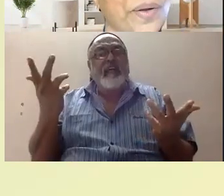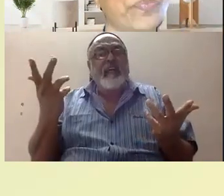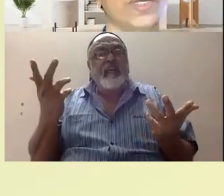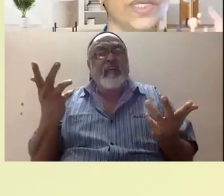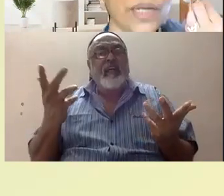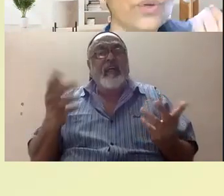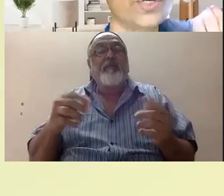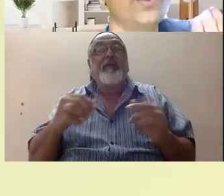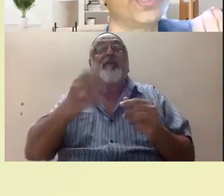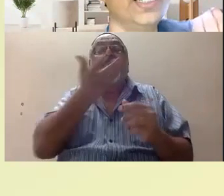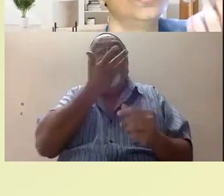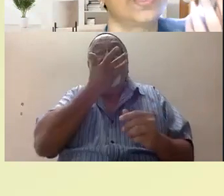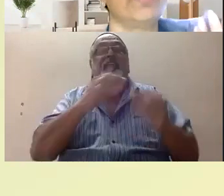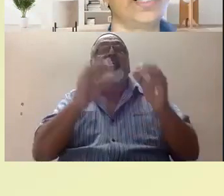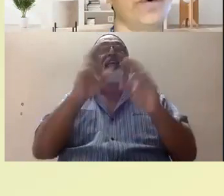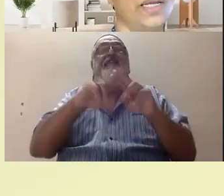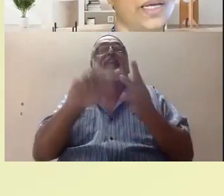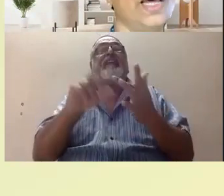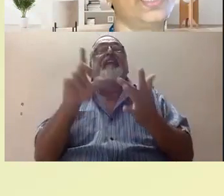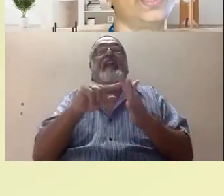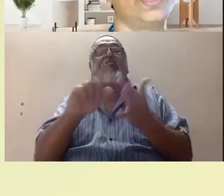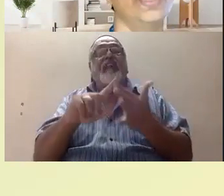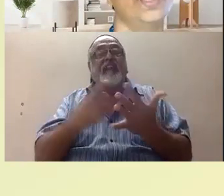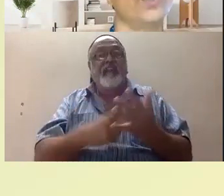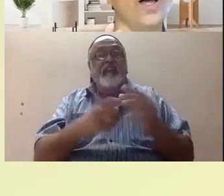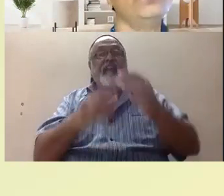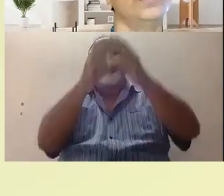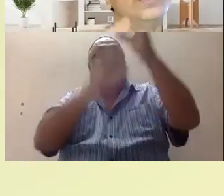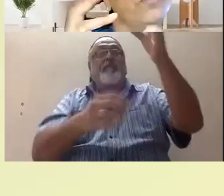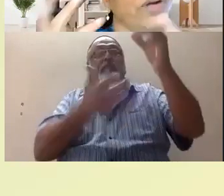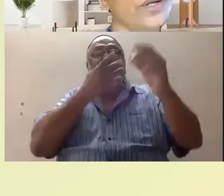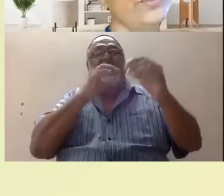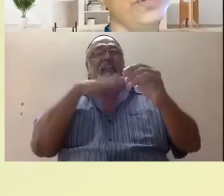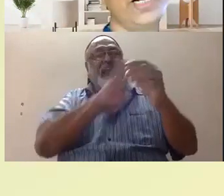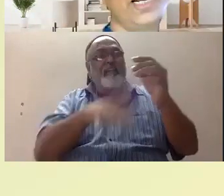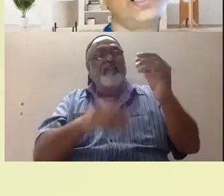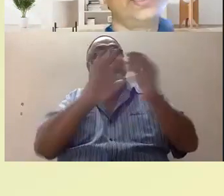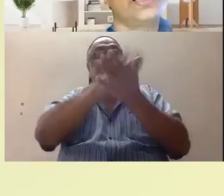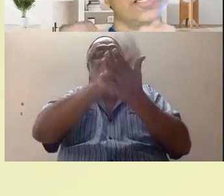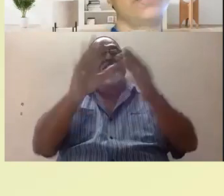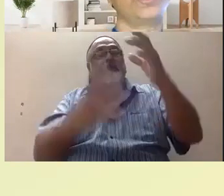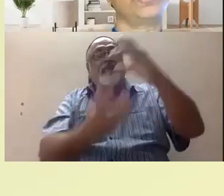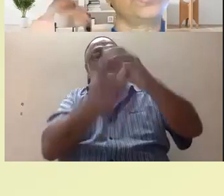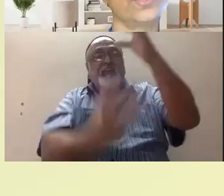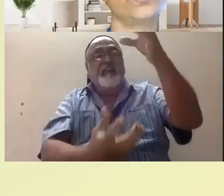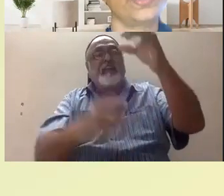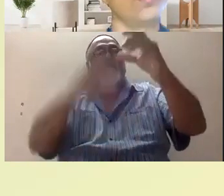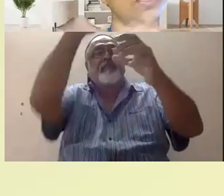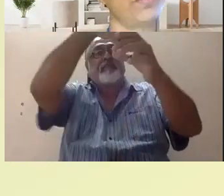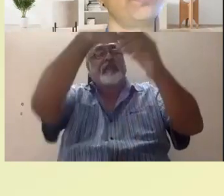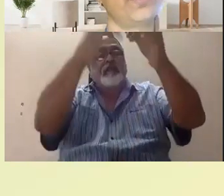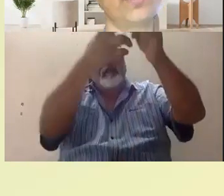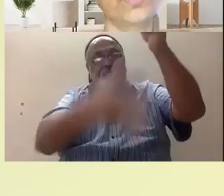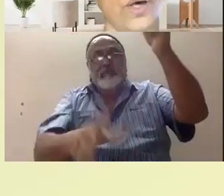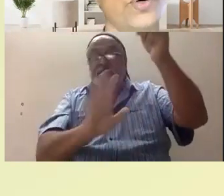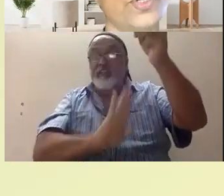फिल्टर, किसी ने सोचा होगा ना कि भाई पानी गंदा आ रहा है तो हम फिल्टर क्यों नहीं बना लेते हैं जिससे पानी स्वच्छ हो जाए और